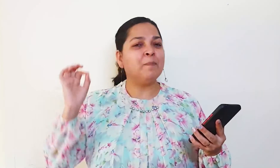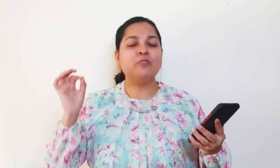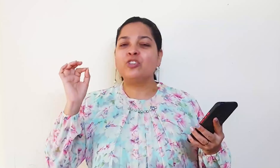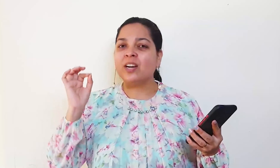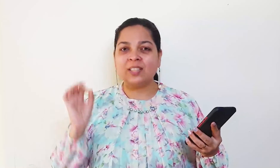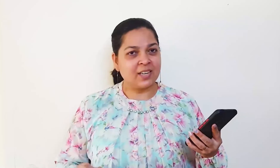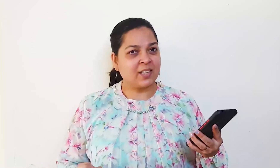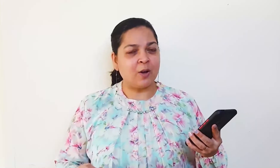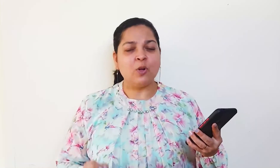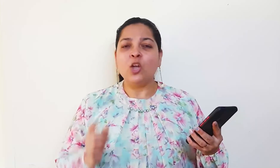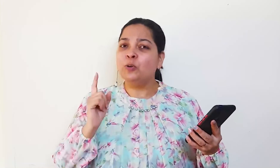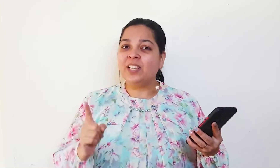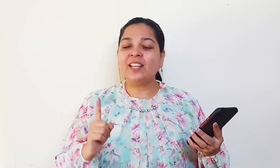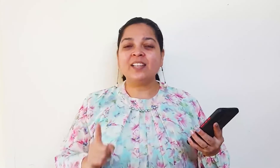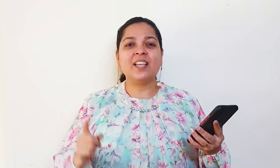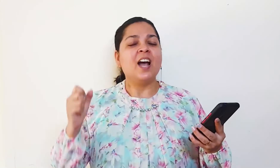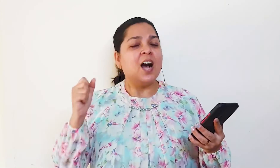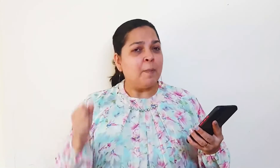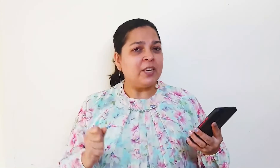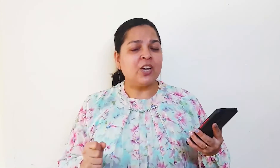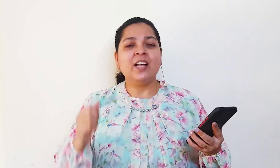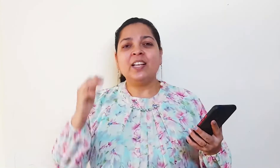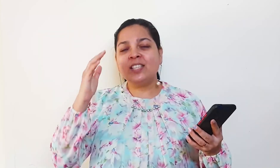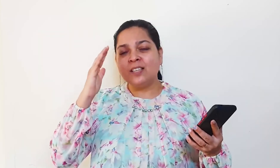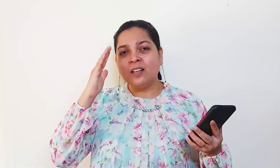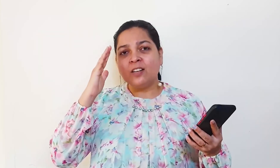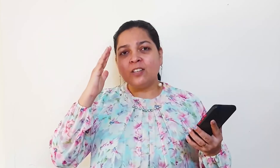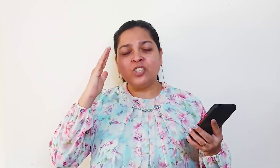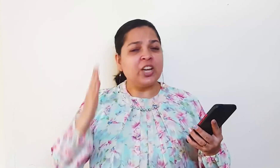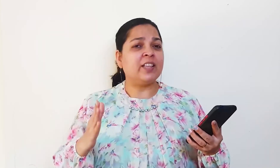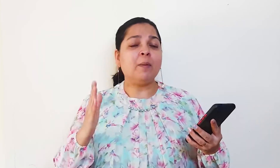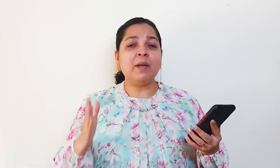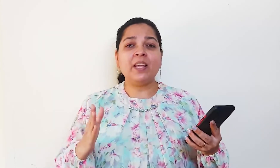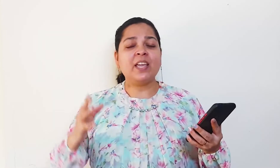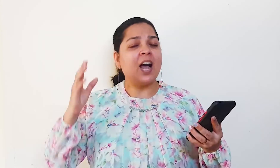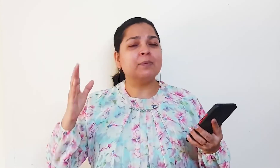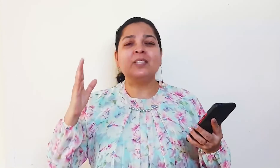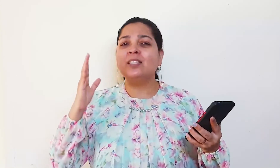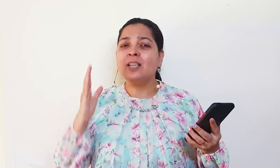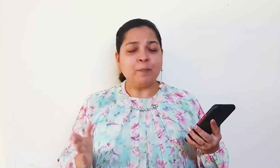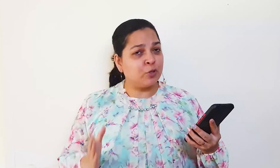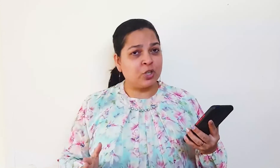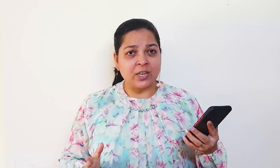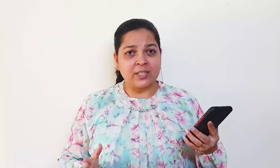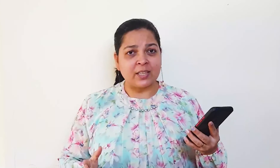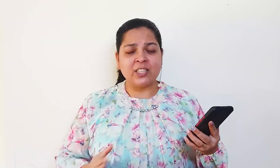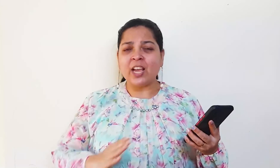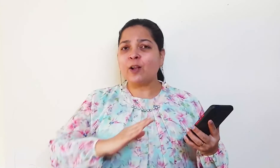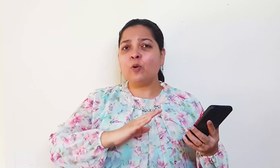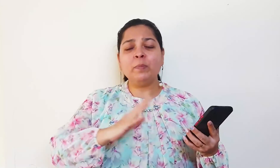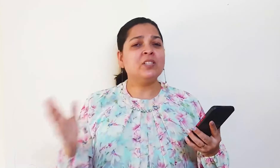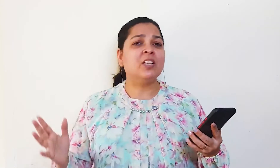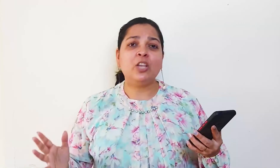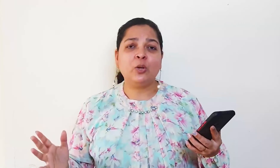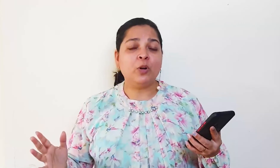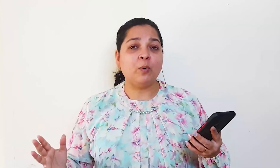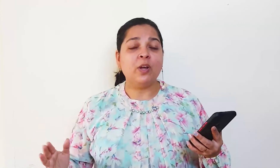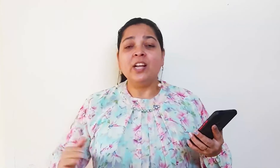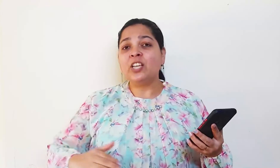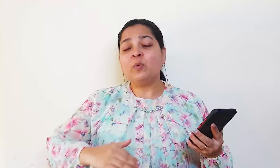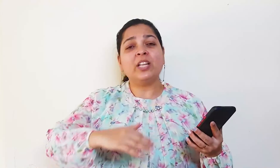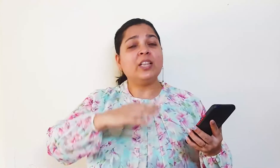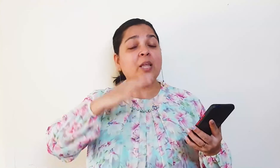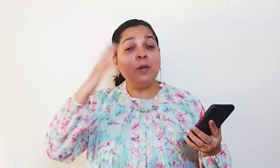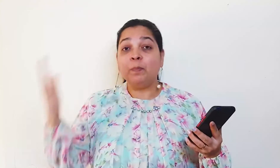नहोस् याद गर्नुहोस् कि जसले तपाईँलाई शक्ति दिनुहुन्छ उहाँमा सबै कुरा तपाईँ गर्न सक्नुहुन्छ याद गर्नुहोस् परमेश्वरले